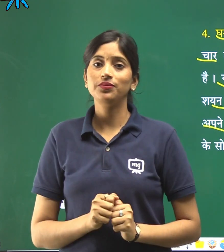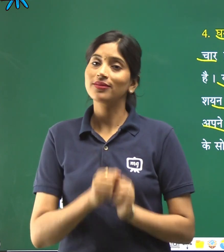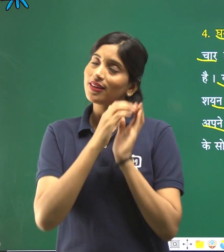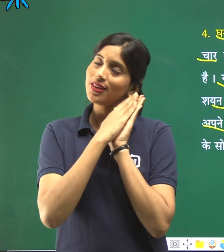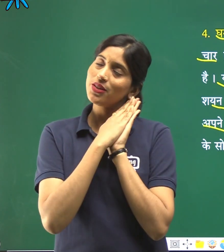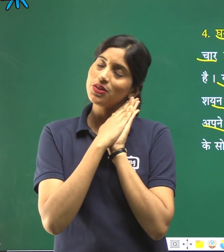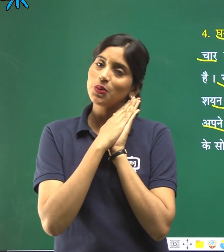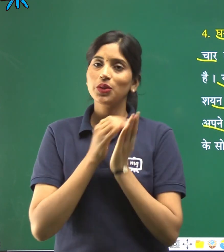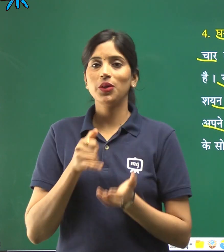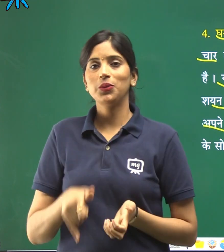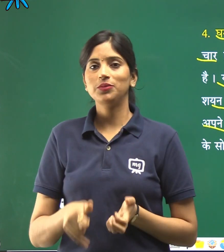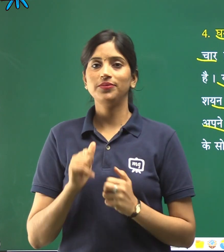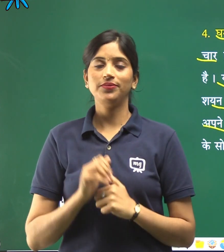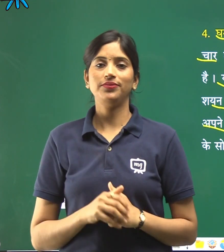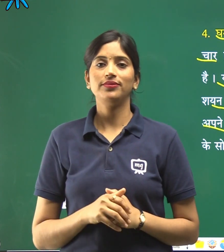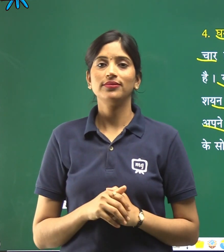सोता हूँ।